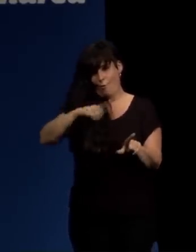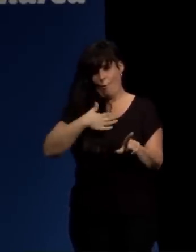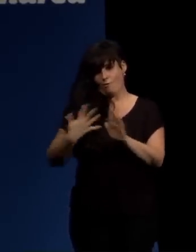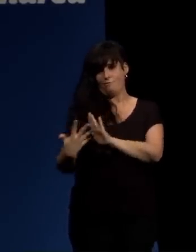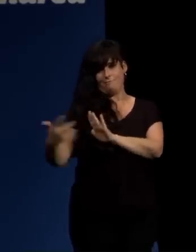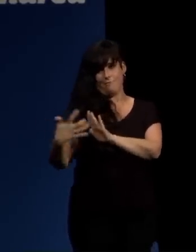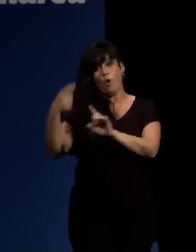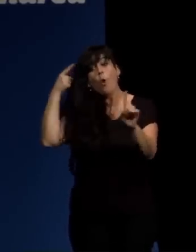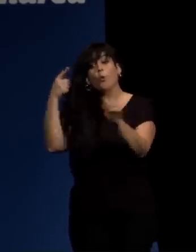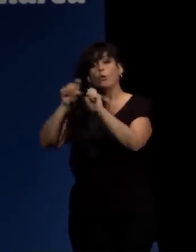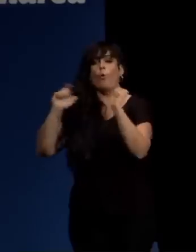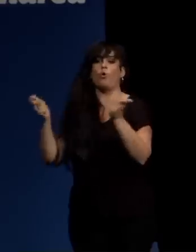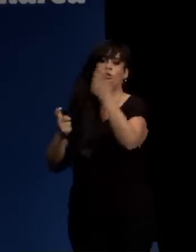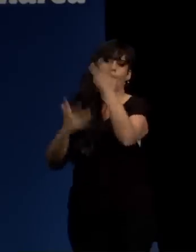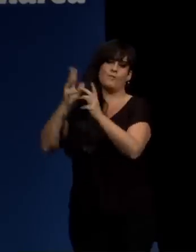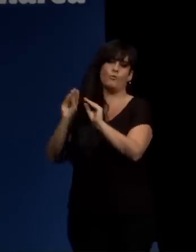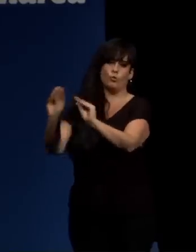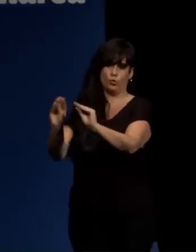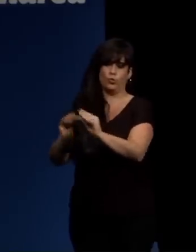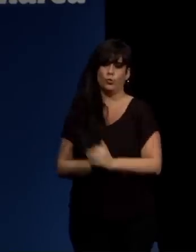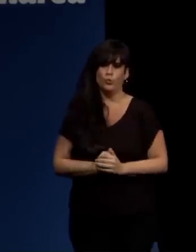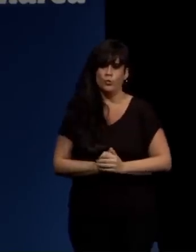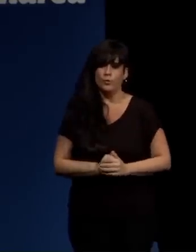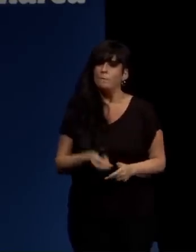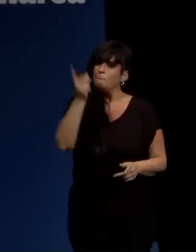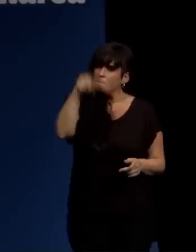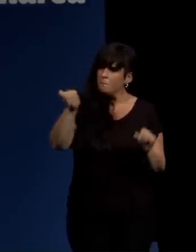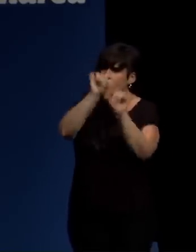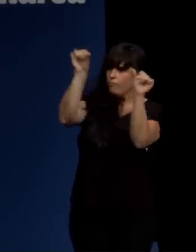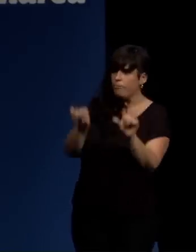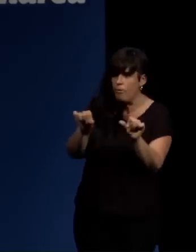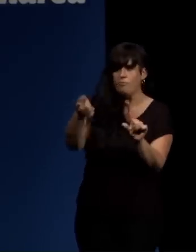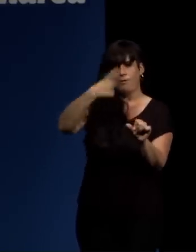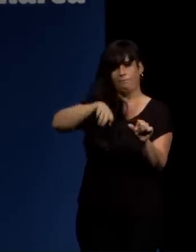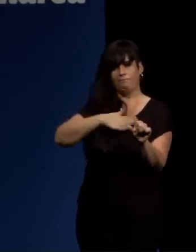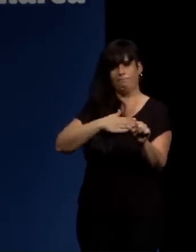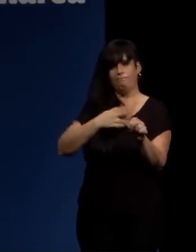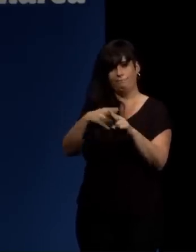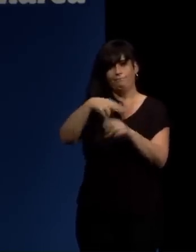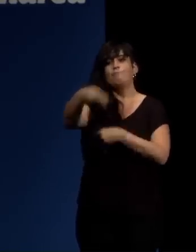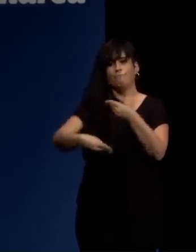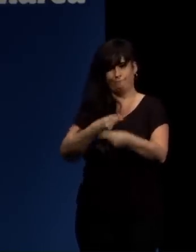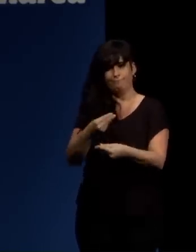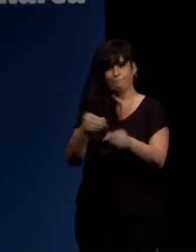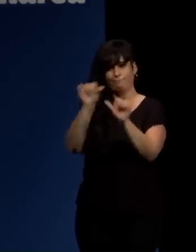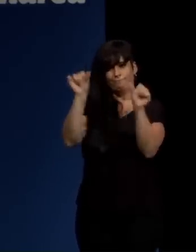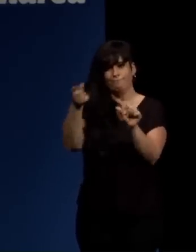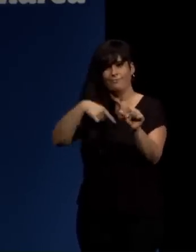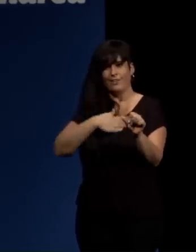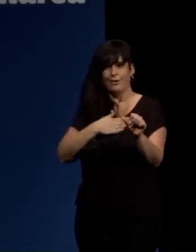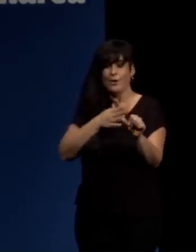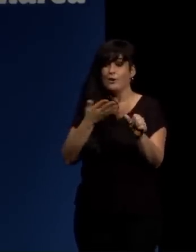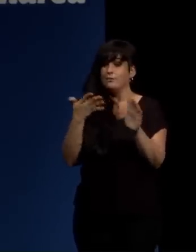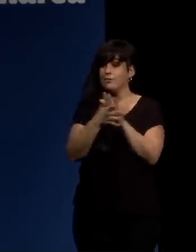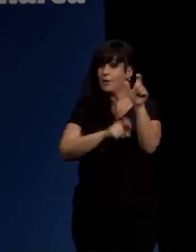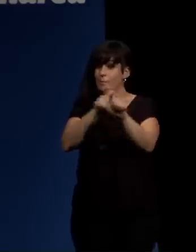de Administración de ACS. E así, esa forma é a que temos de facer política, esa é a forma de construir entre todos